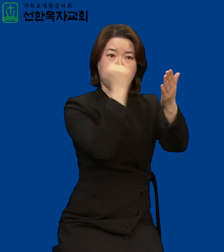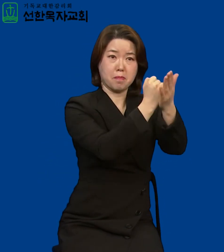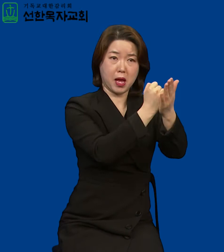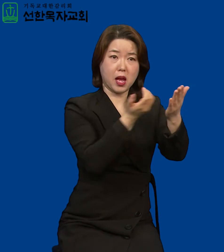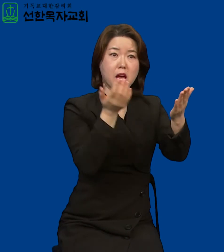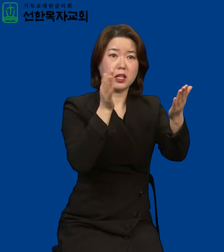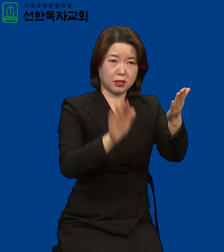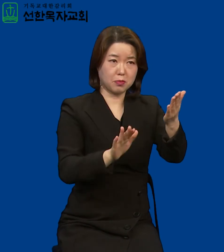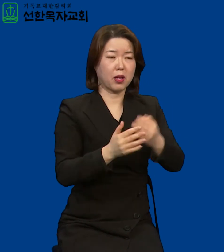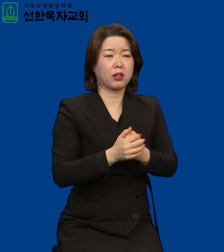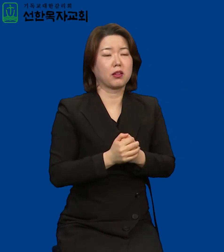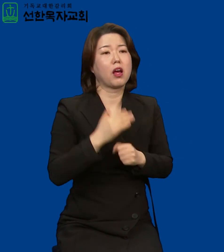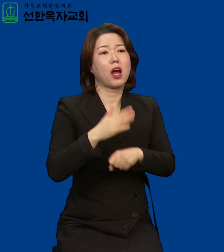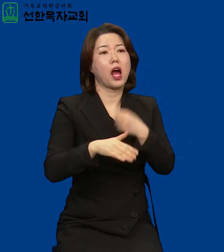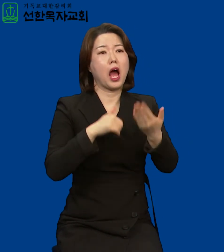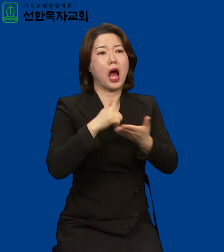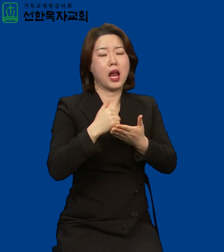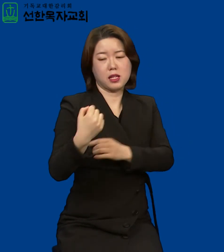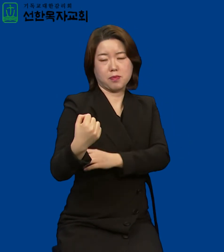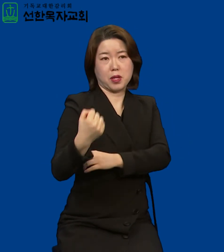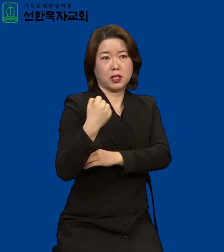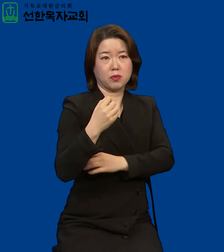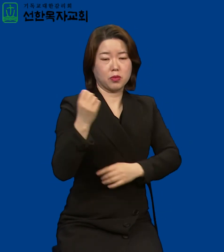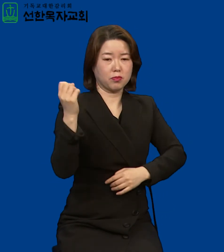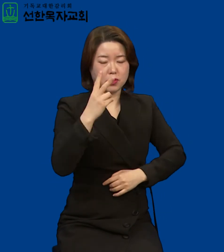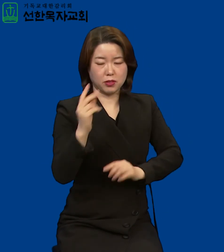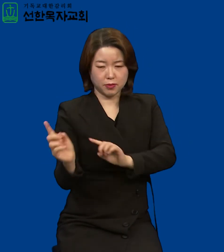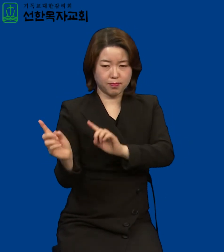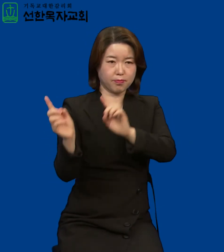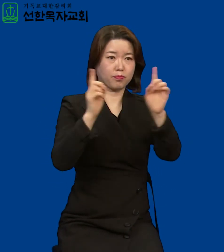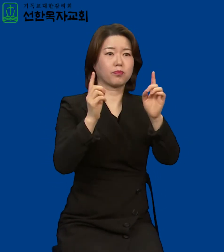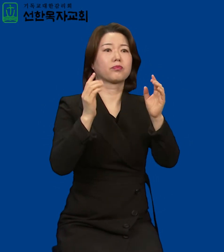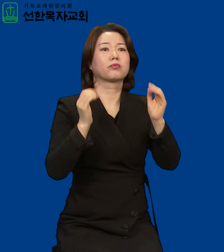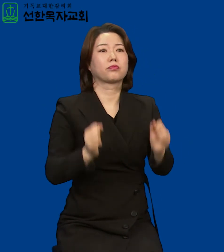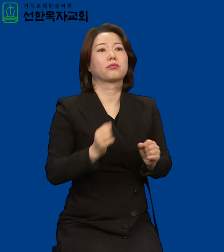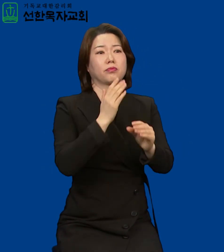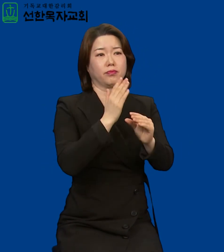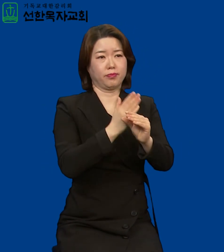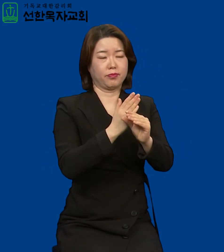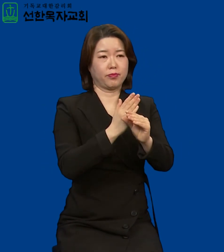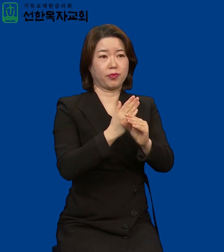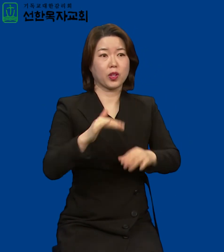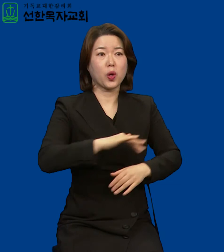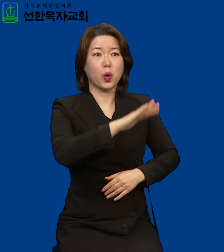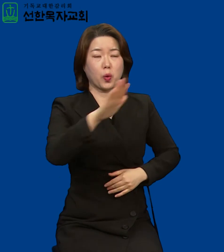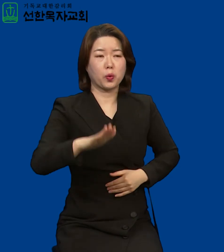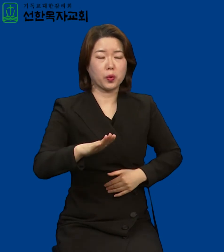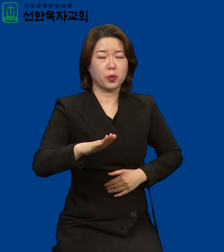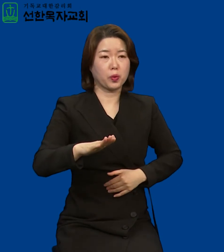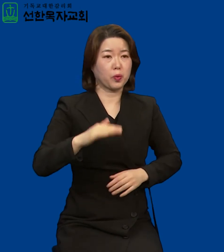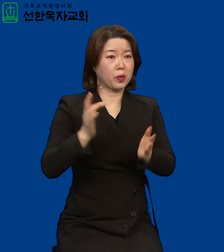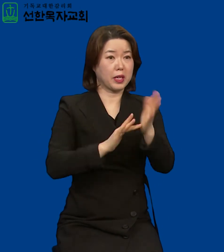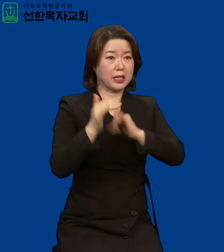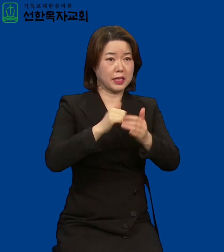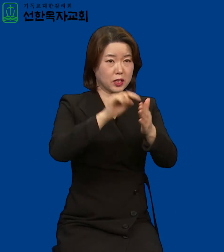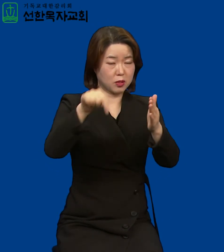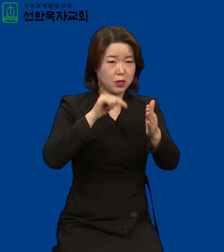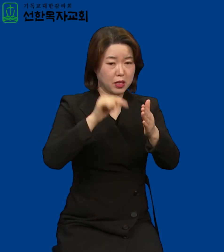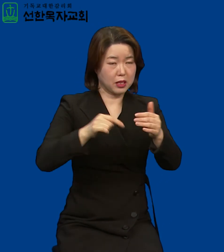죽으셨지만 하나님의 능력으로 살아계십니다. 우리도 그분 안에서